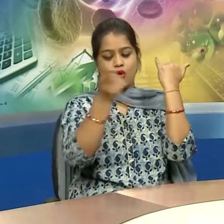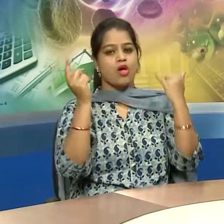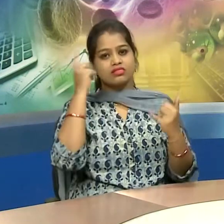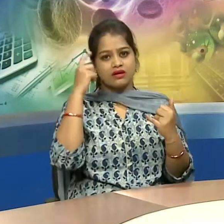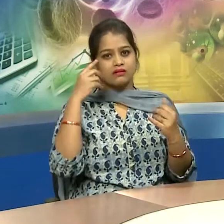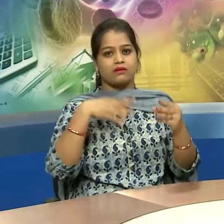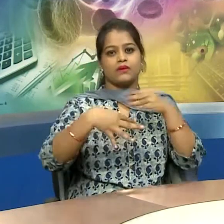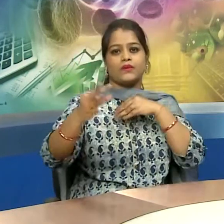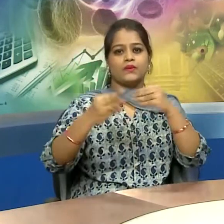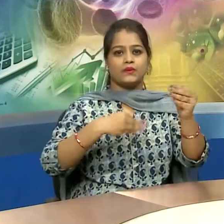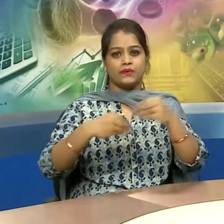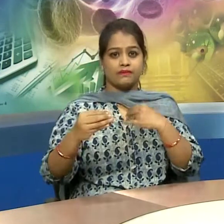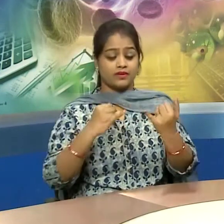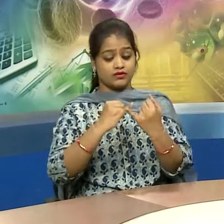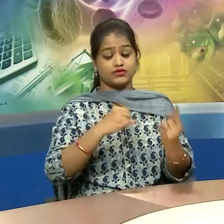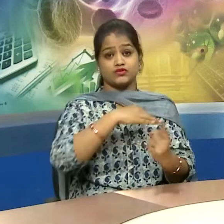परिस्थितियों के साथ वे समन्वय साधते रहें,